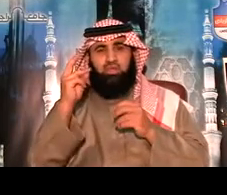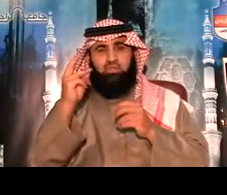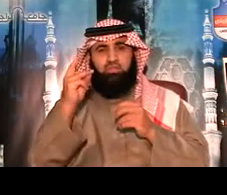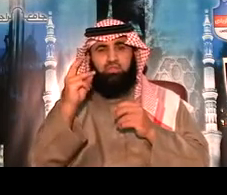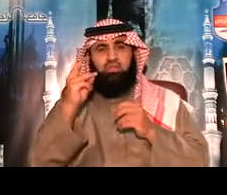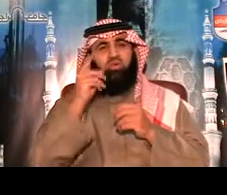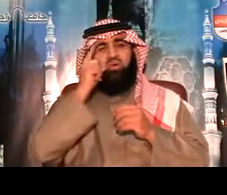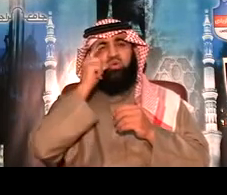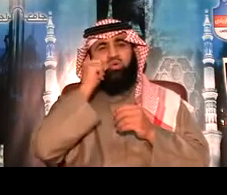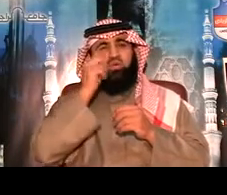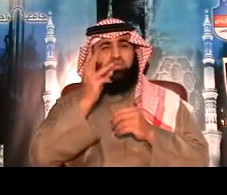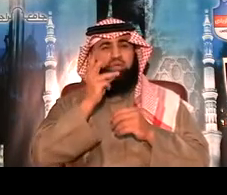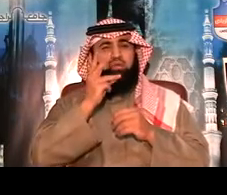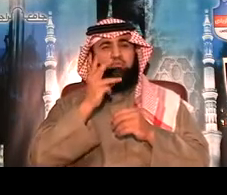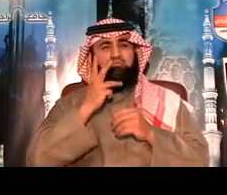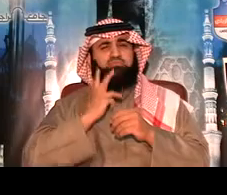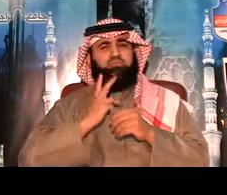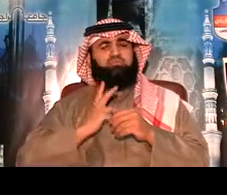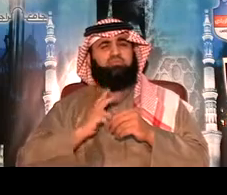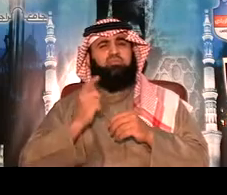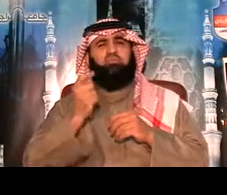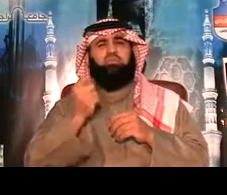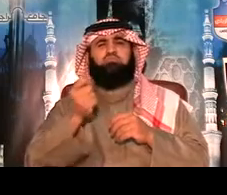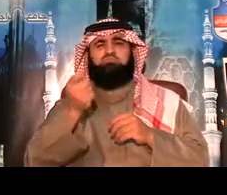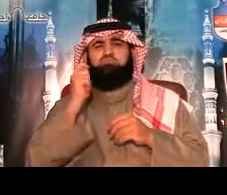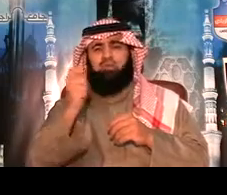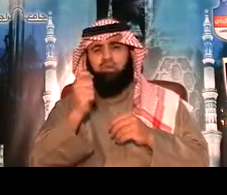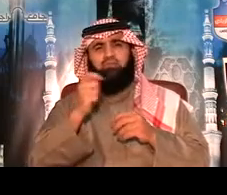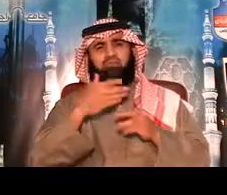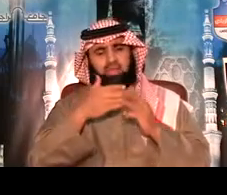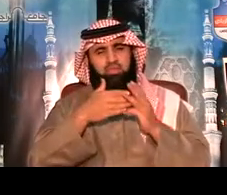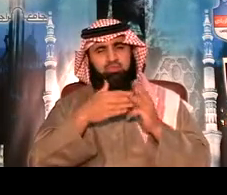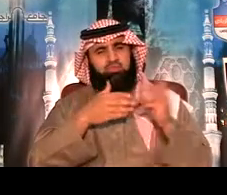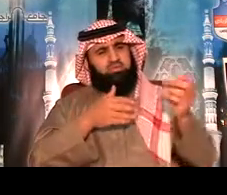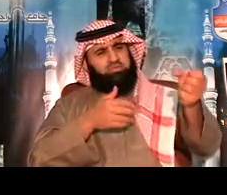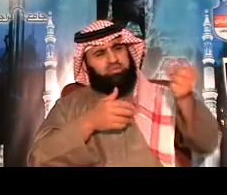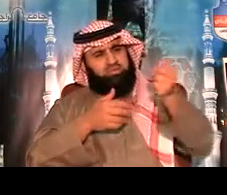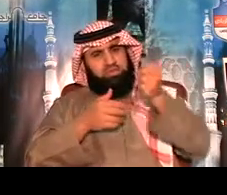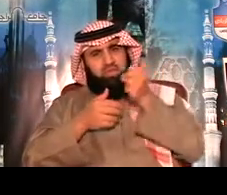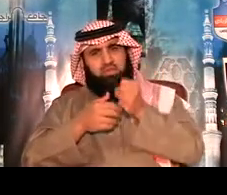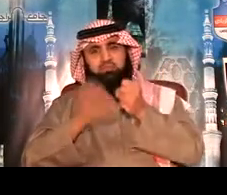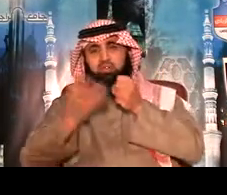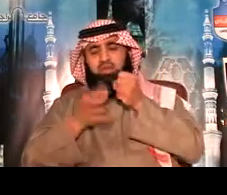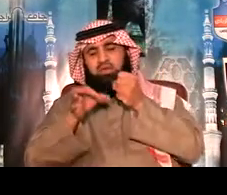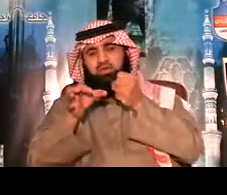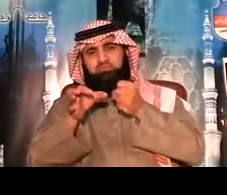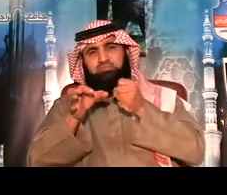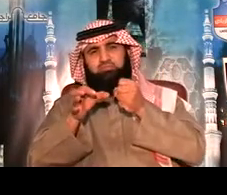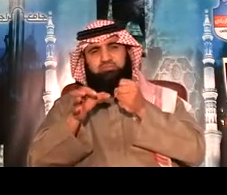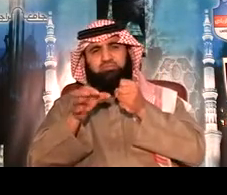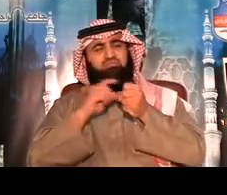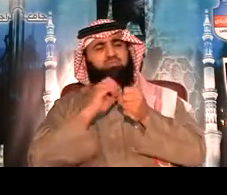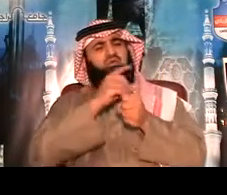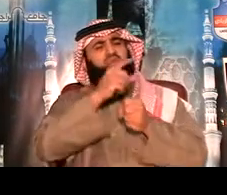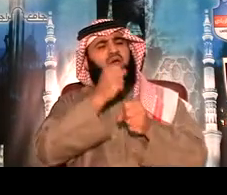الله عليه وأعطاه من أصناف المال فأتي به فعرفه نعمه فعرفها، قال: